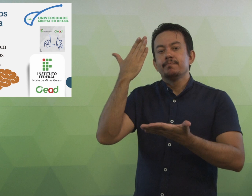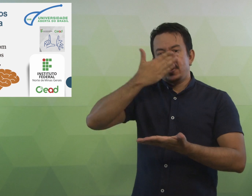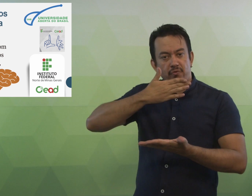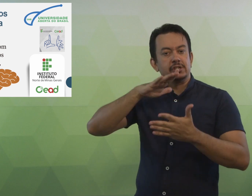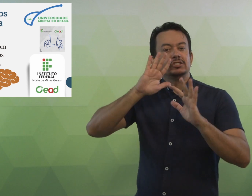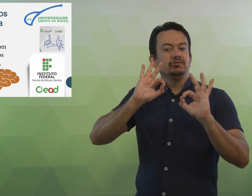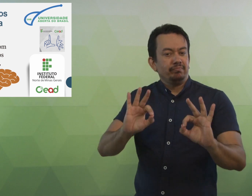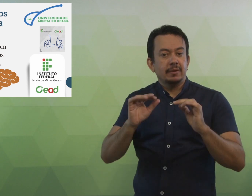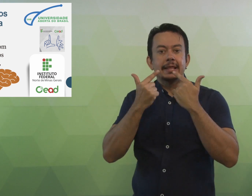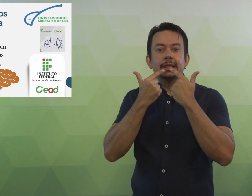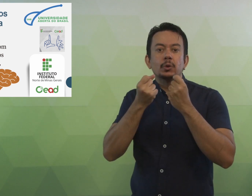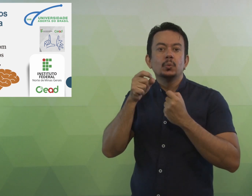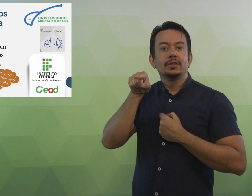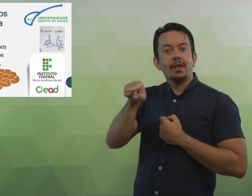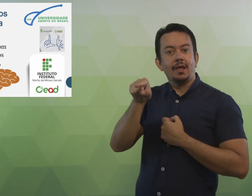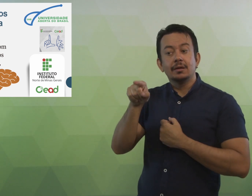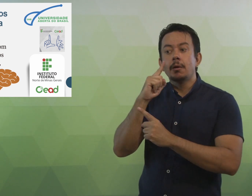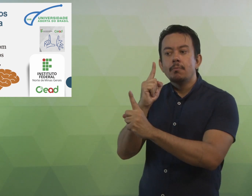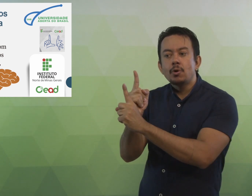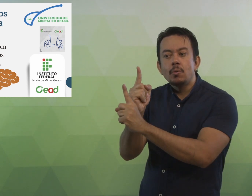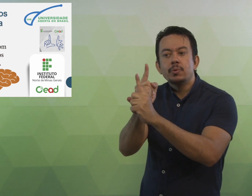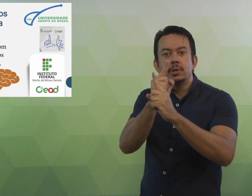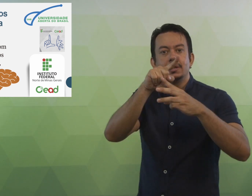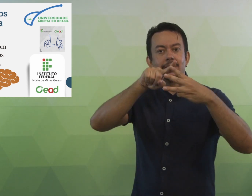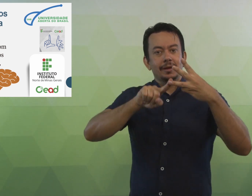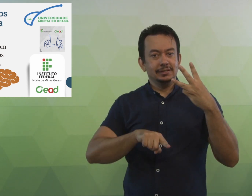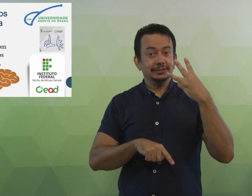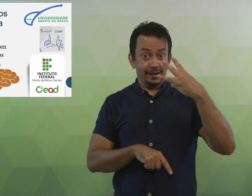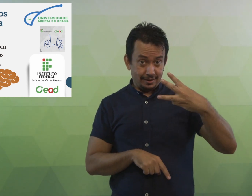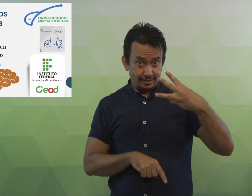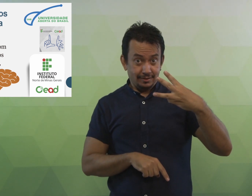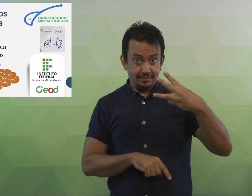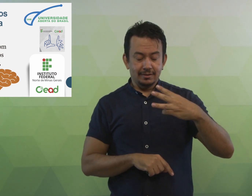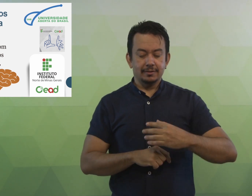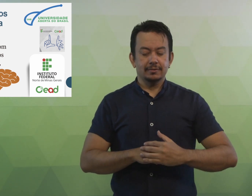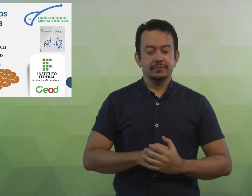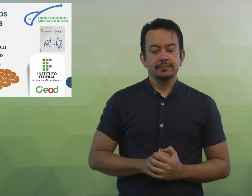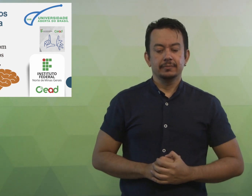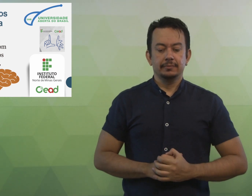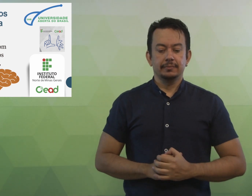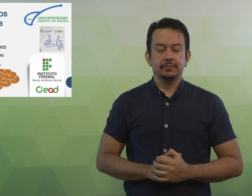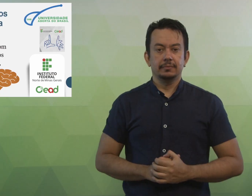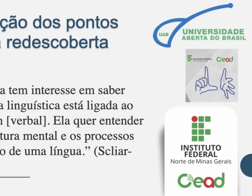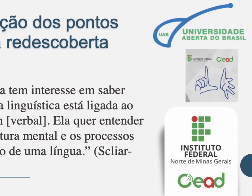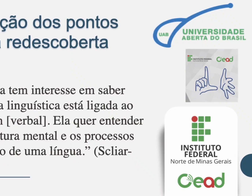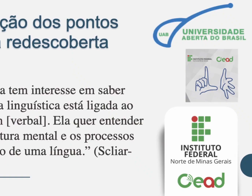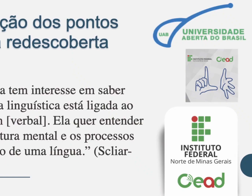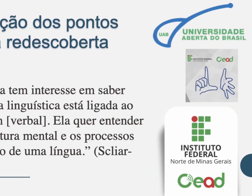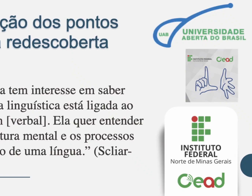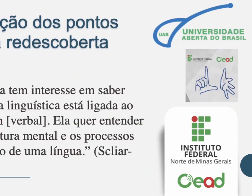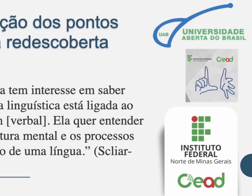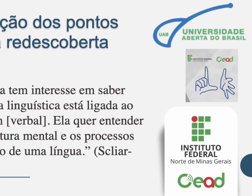estar produzindo de forma clara com que as pessoas compreendam o que você está passando.